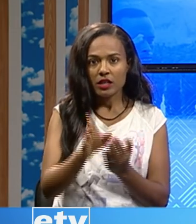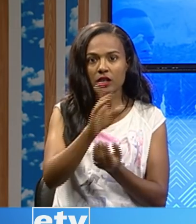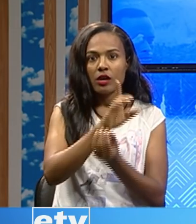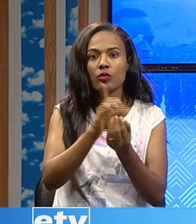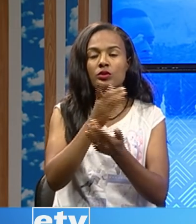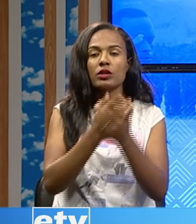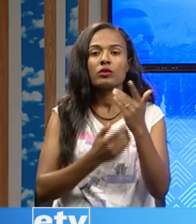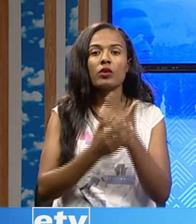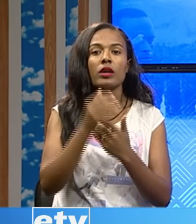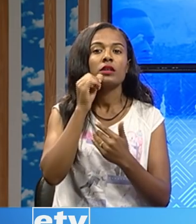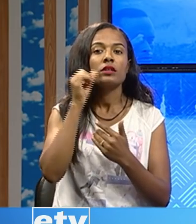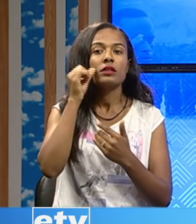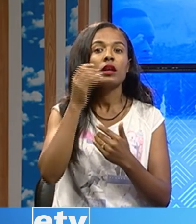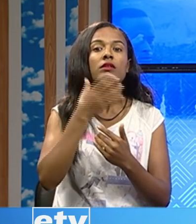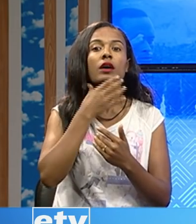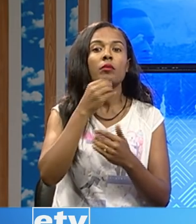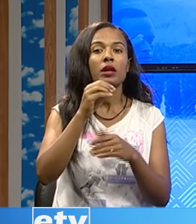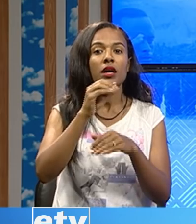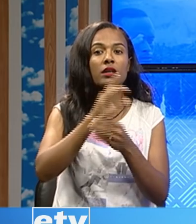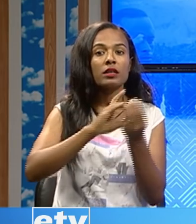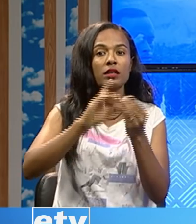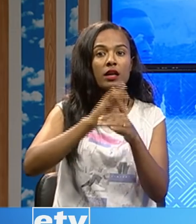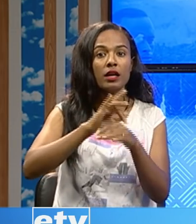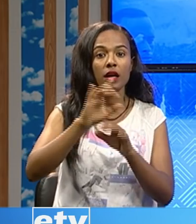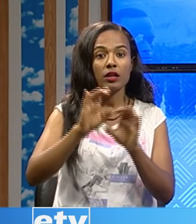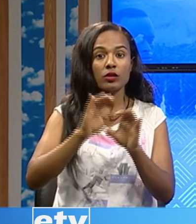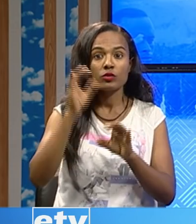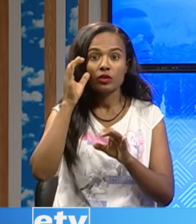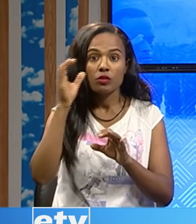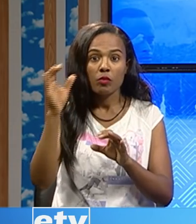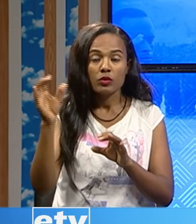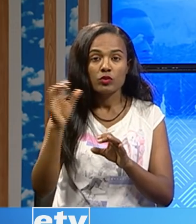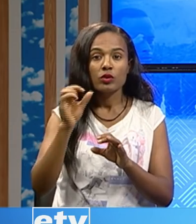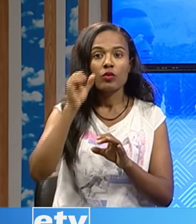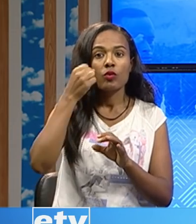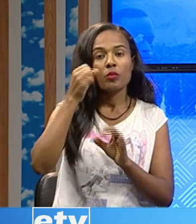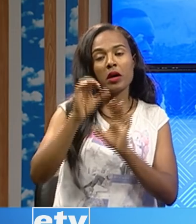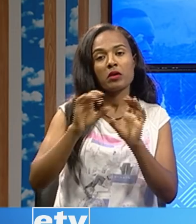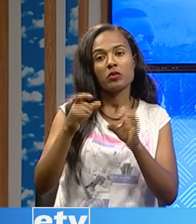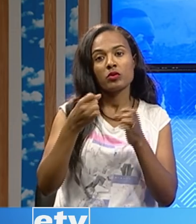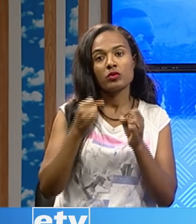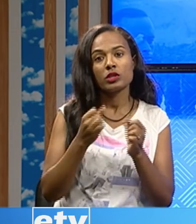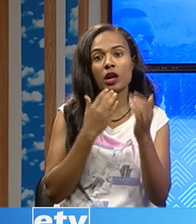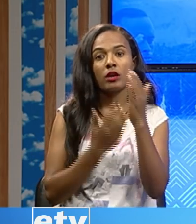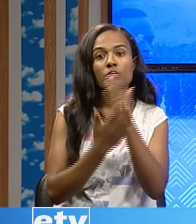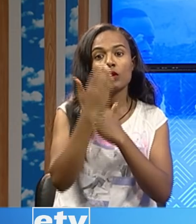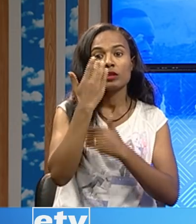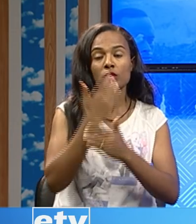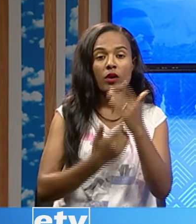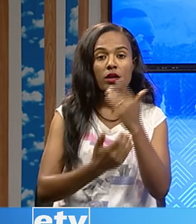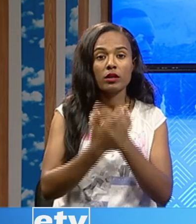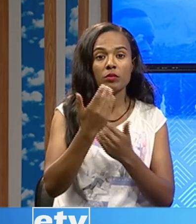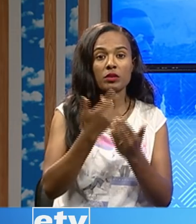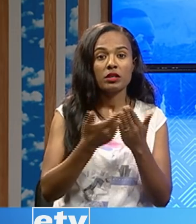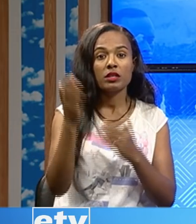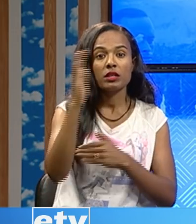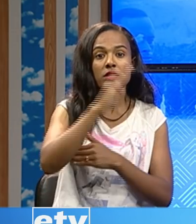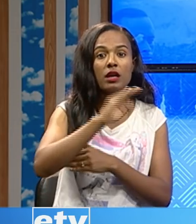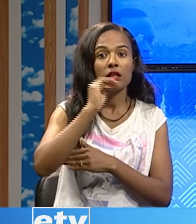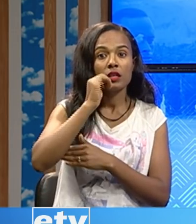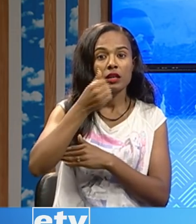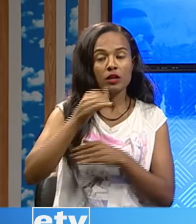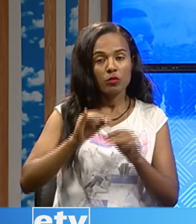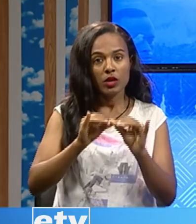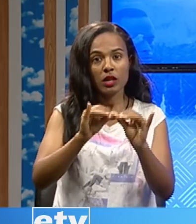ተወያይተን ትናንት አማራ ክልል ያደረገውን የሰማችሁትን ባይናው ኦሮሚያ አርጎት ሊሆን ይችላል ጠዋት እየተወያየ ነበር ሜቢ ከሰዓት ወይ ነገ ደቡብ